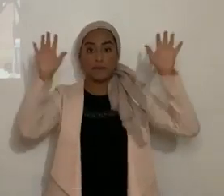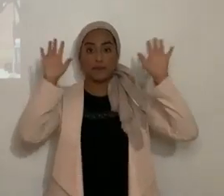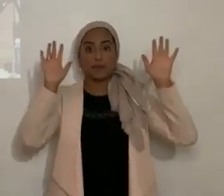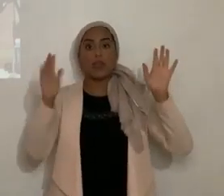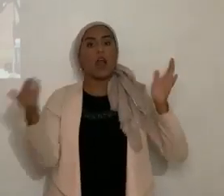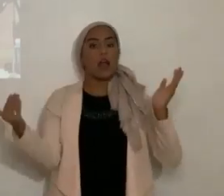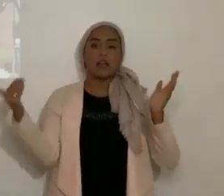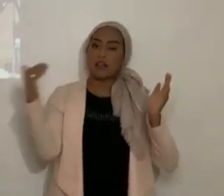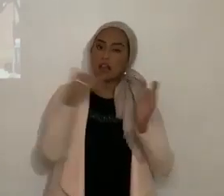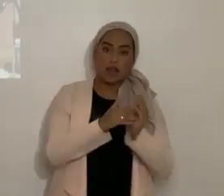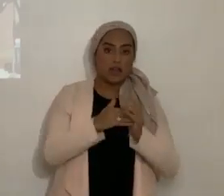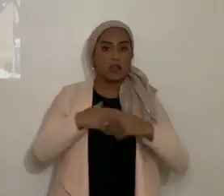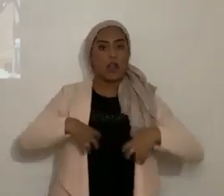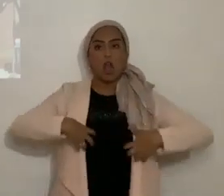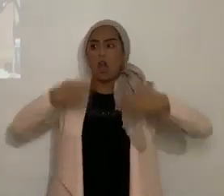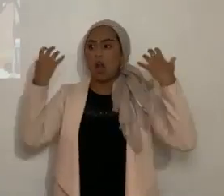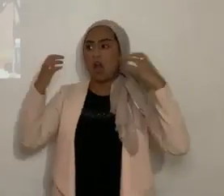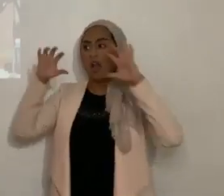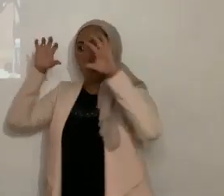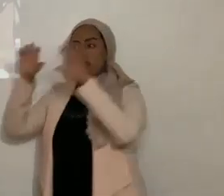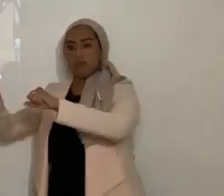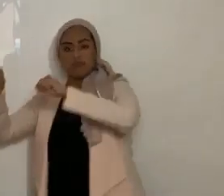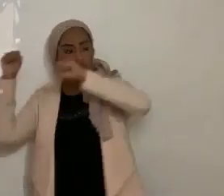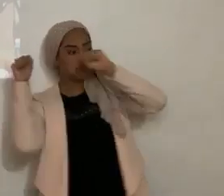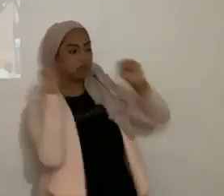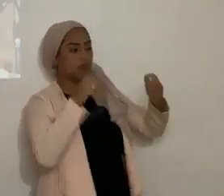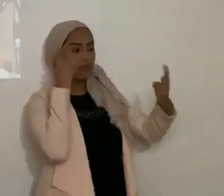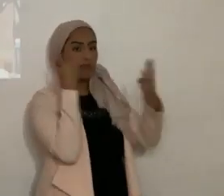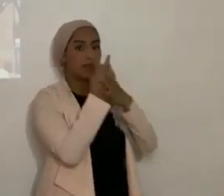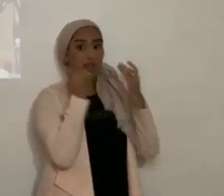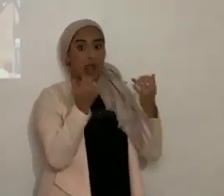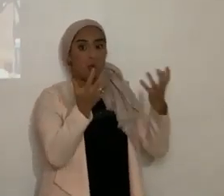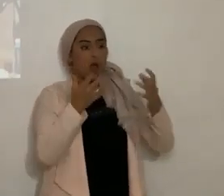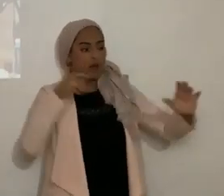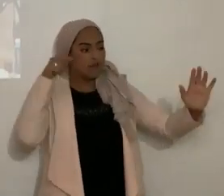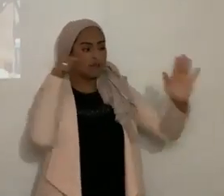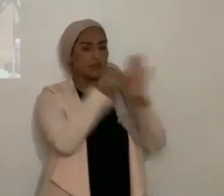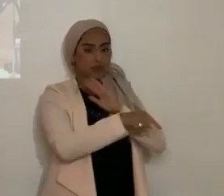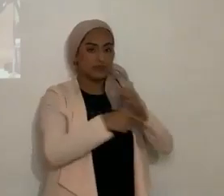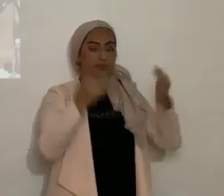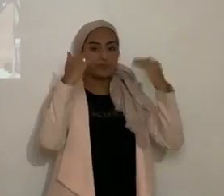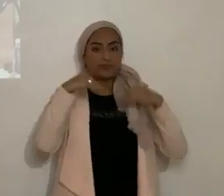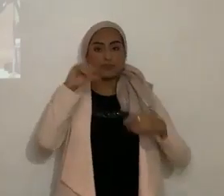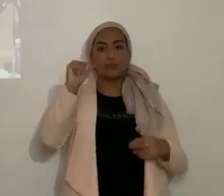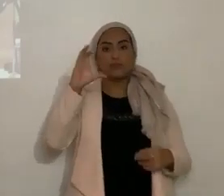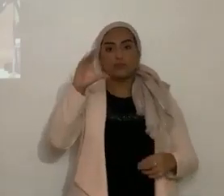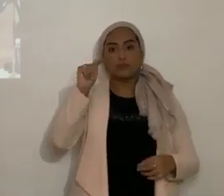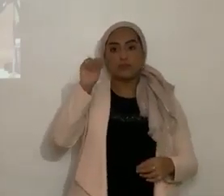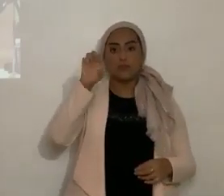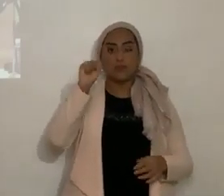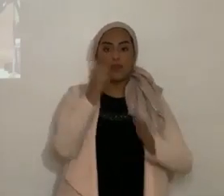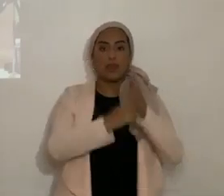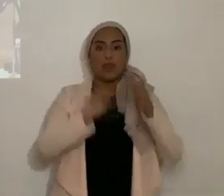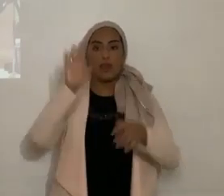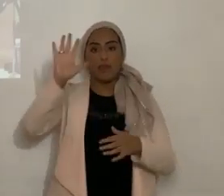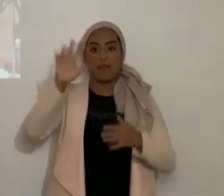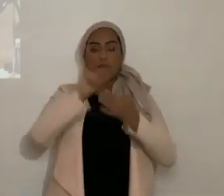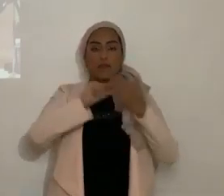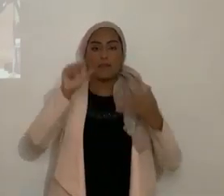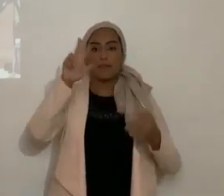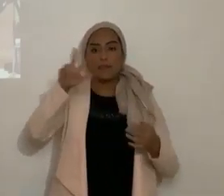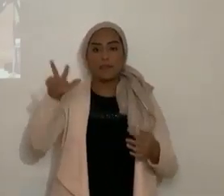los volvieron a encarcelar. Y ahora querían matarlos. Ahí mismo vamos en Hechos 5, al verso